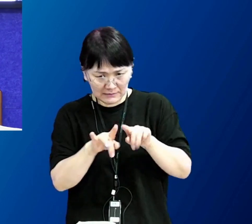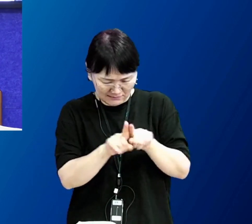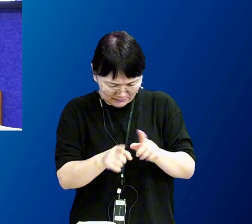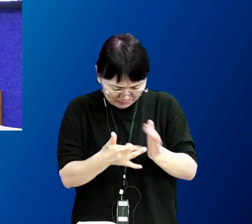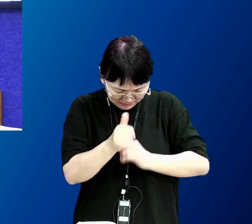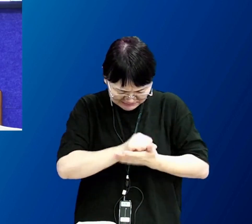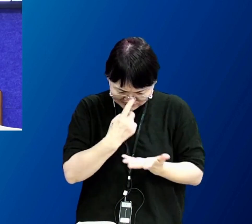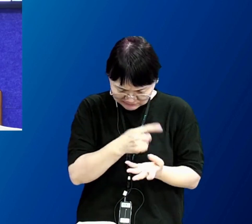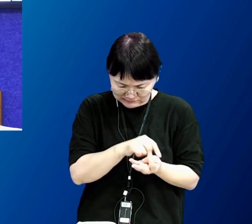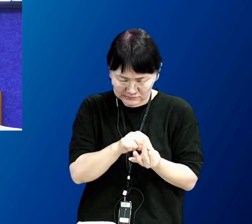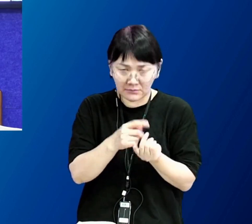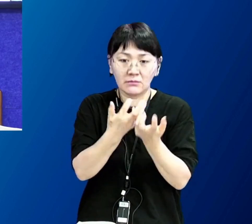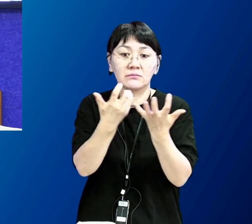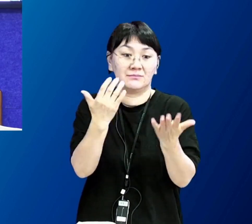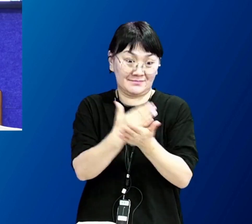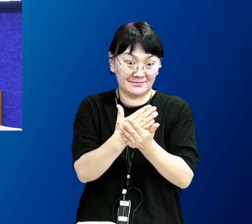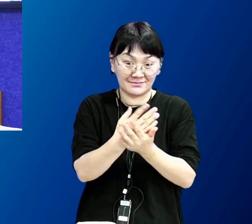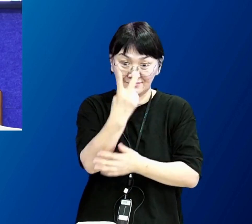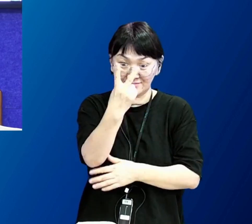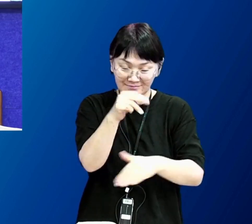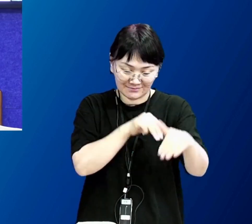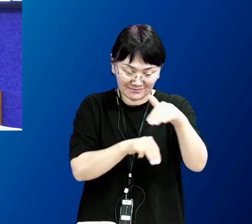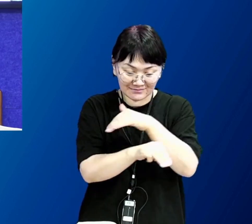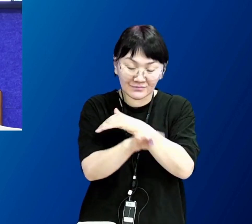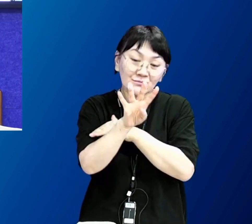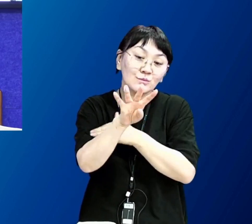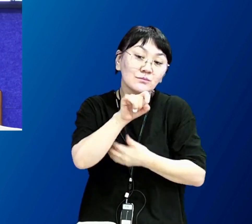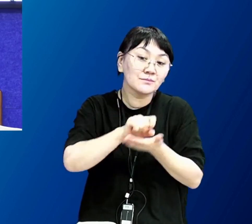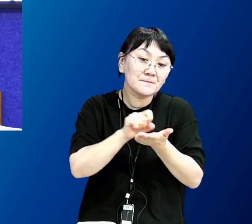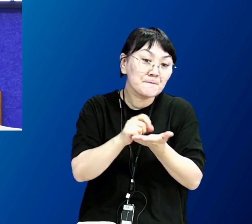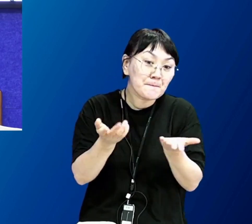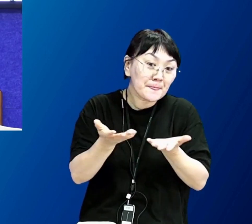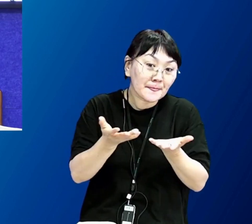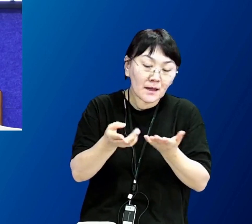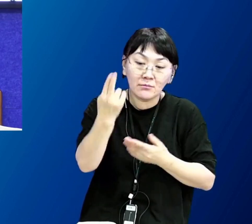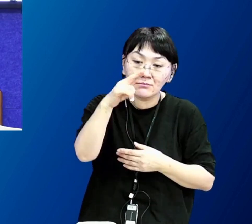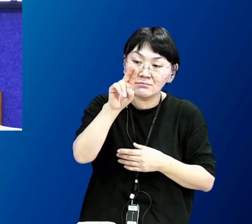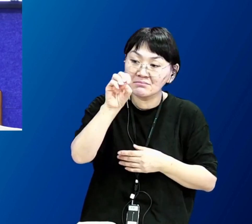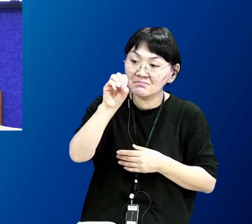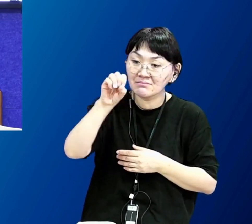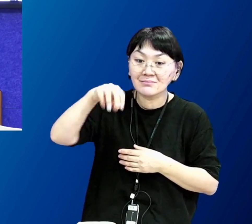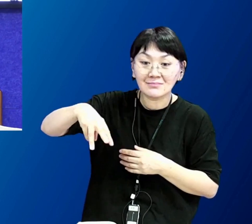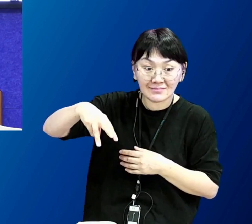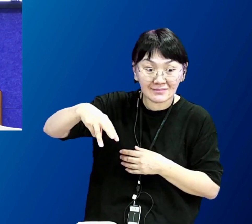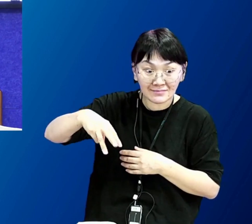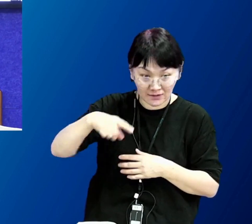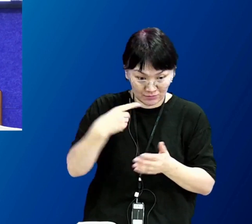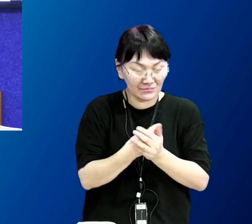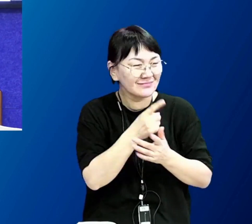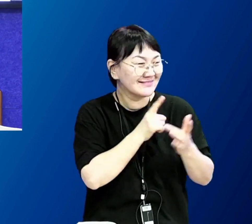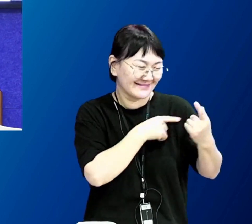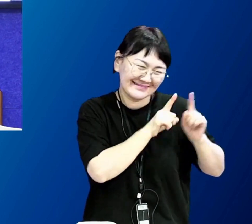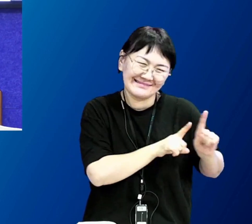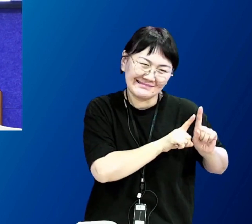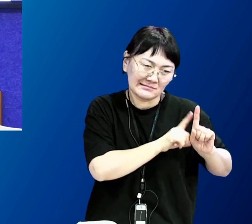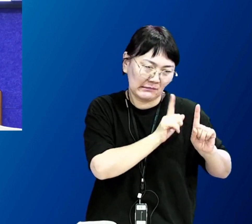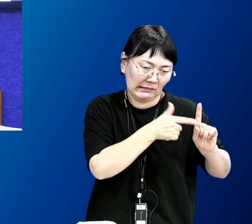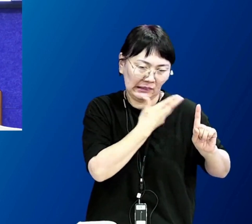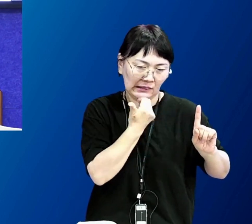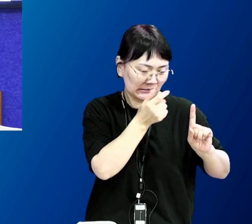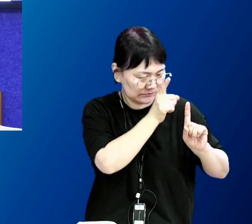байгаа биз? 2-р Тимот 4-р бүлэг дээрээс харуулна. Дэм гэдэг хүн Инуиг хайрлан намайг